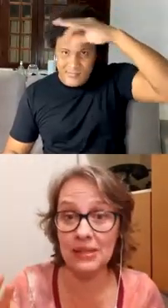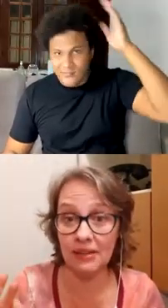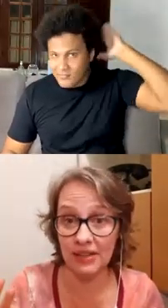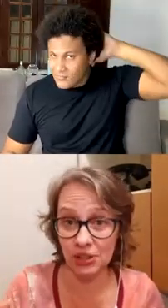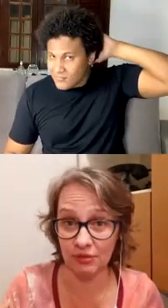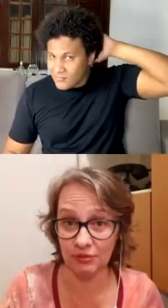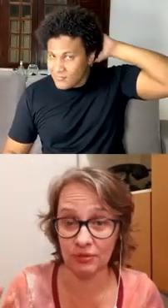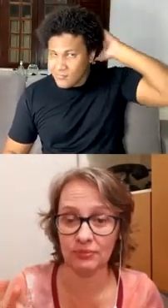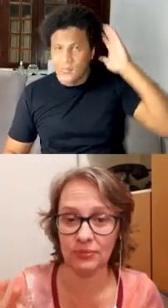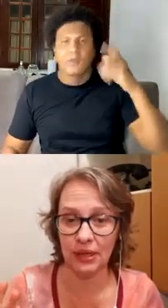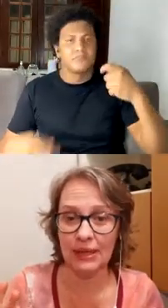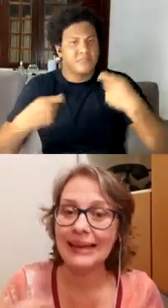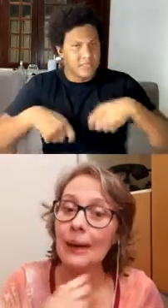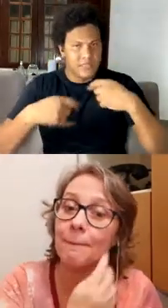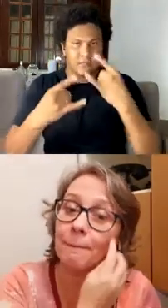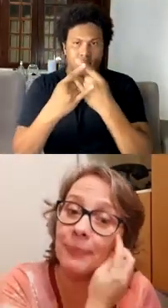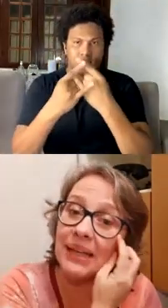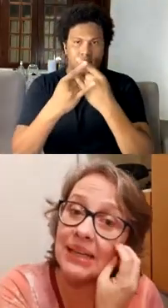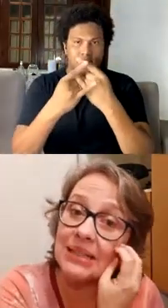ter preservativo.